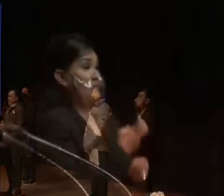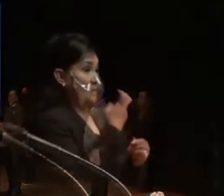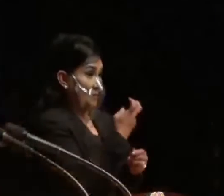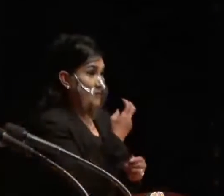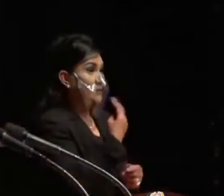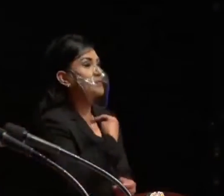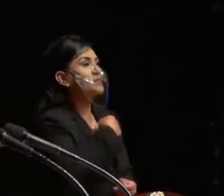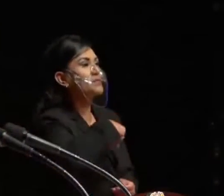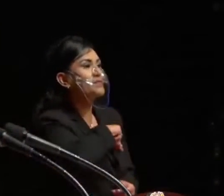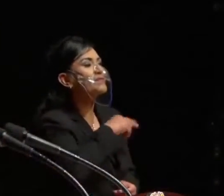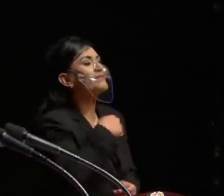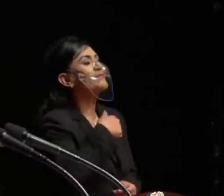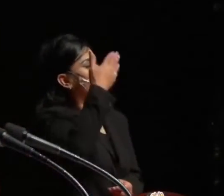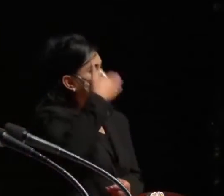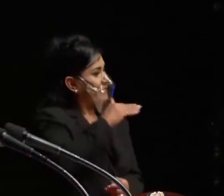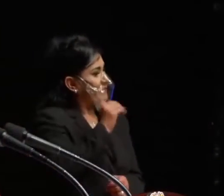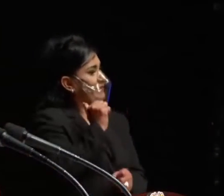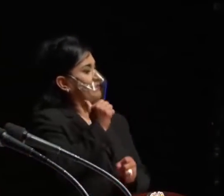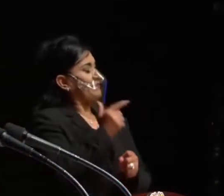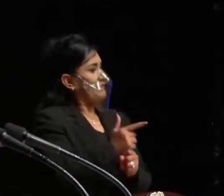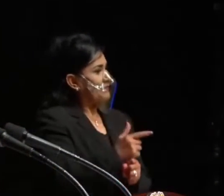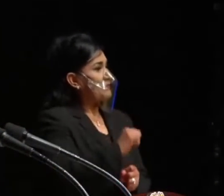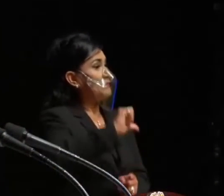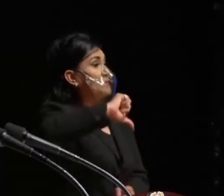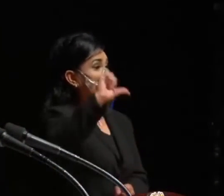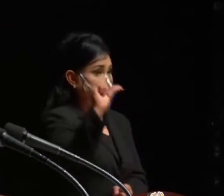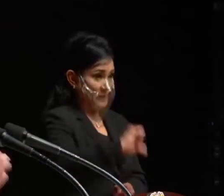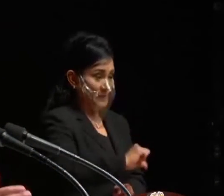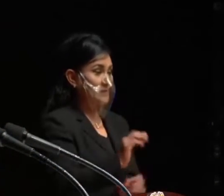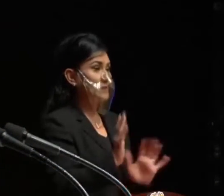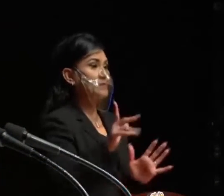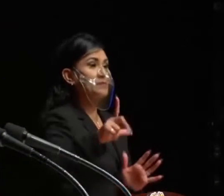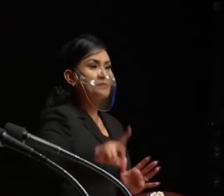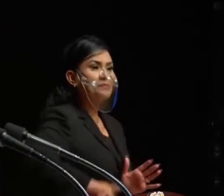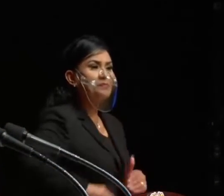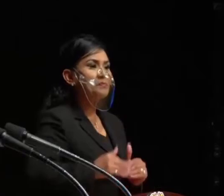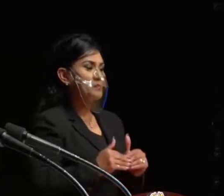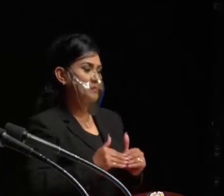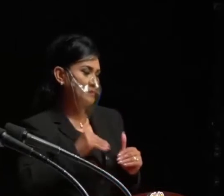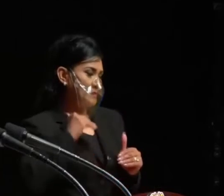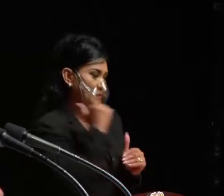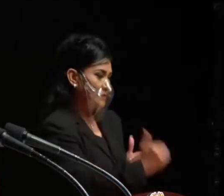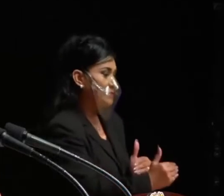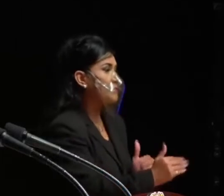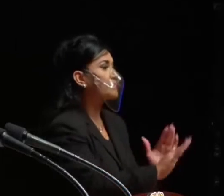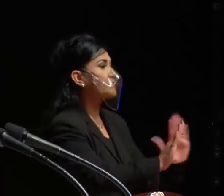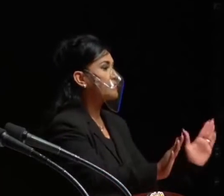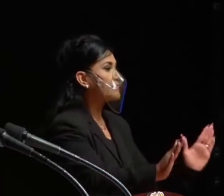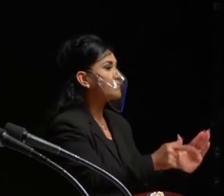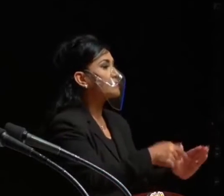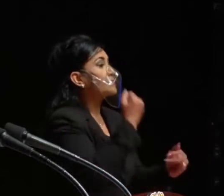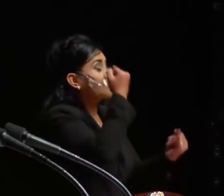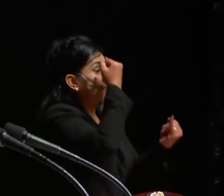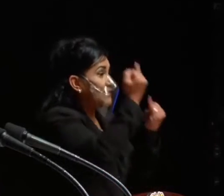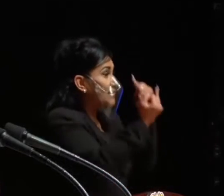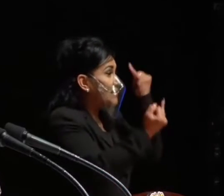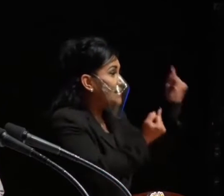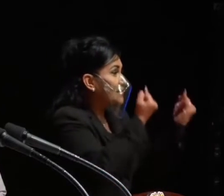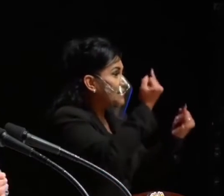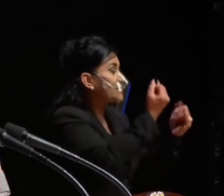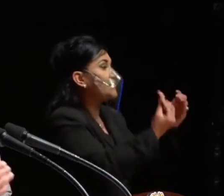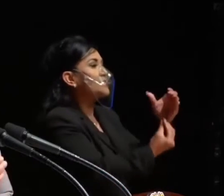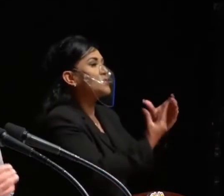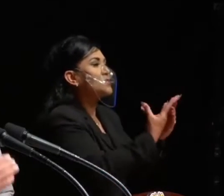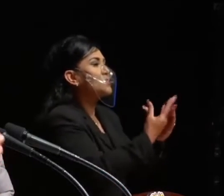realidad que hoy, desde el gobierno, damos el primer paso para colocar la innovación